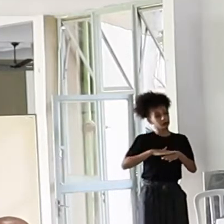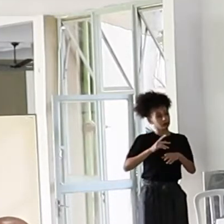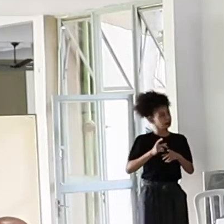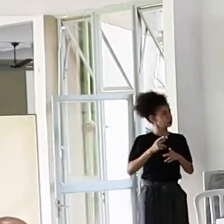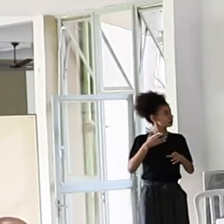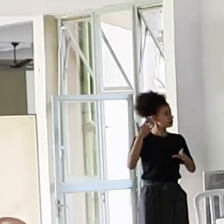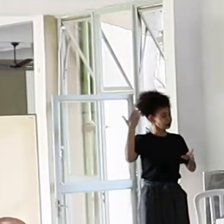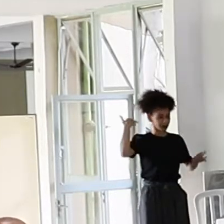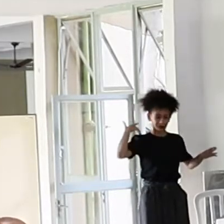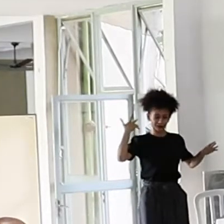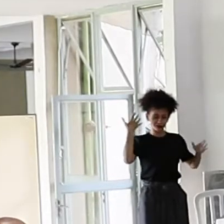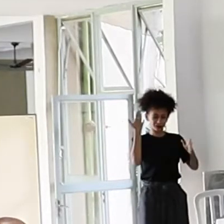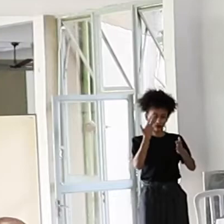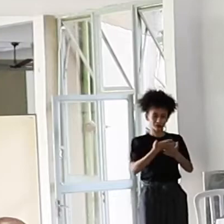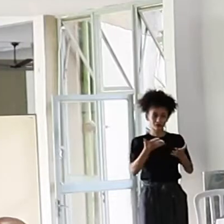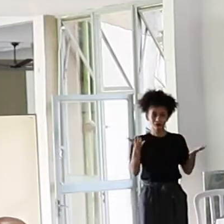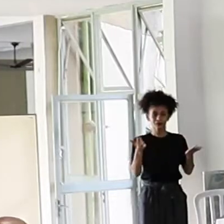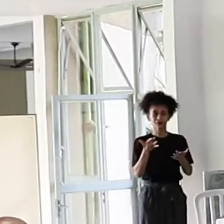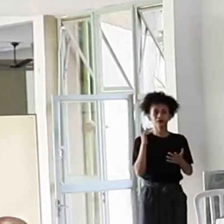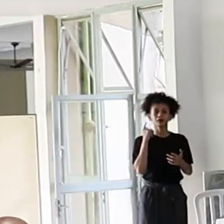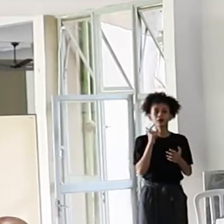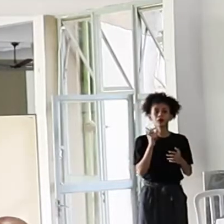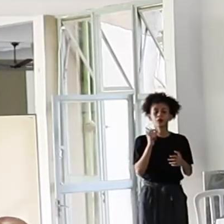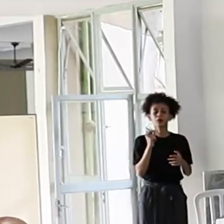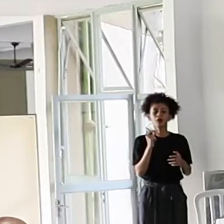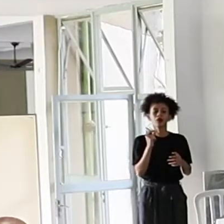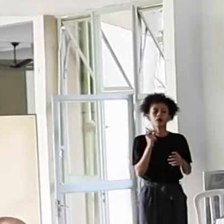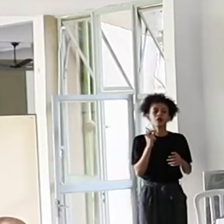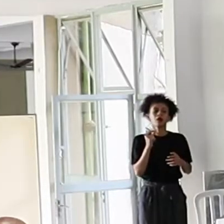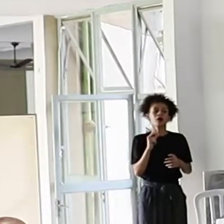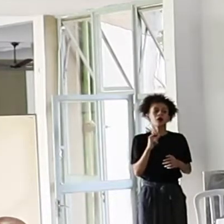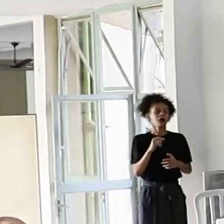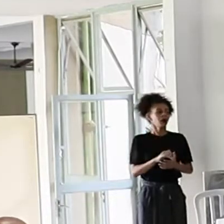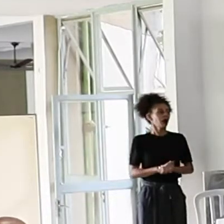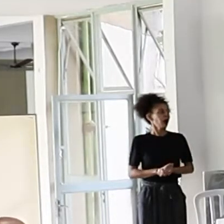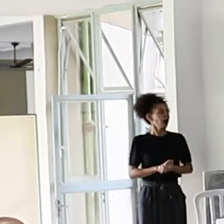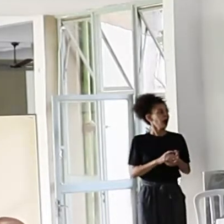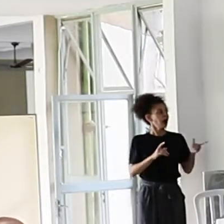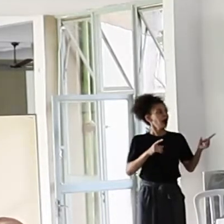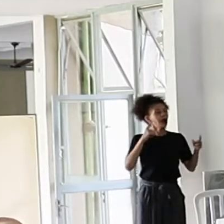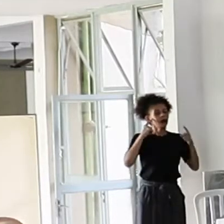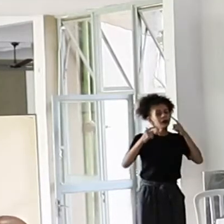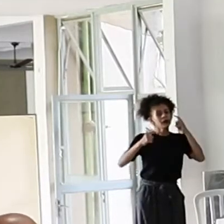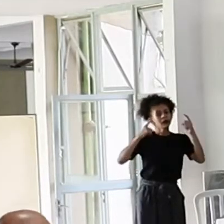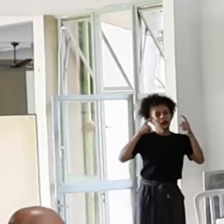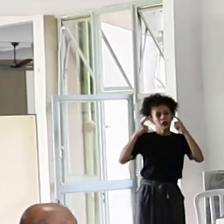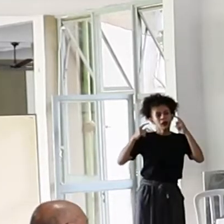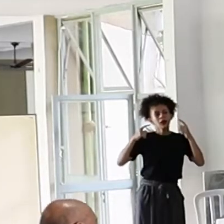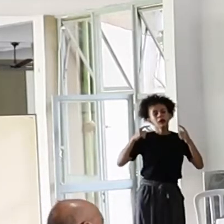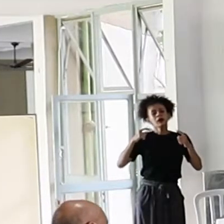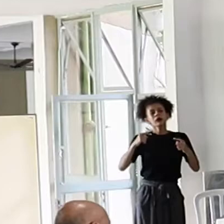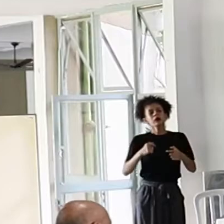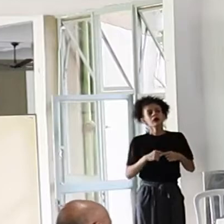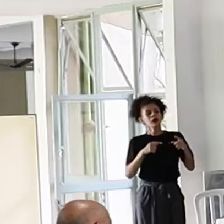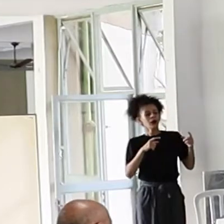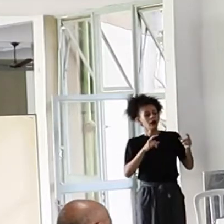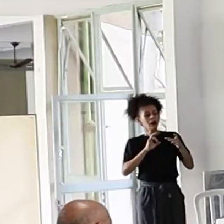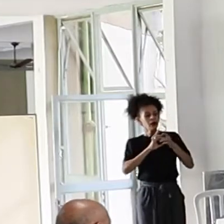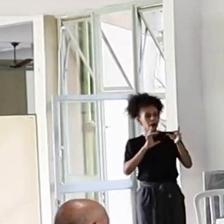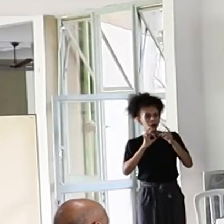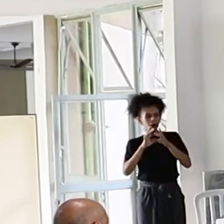né desde Essa época é essa essa essas iniciativas essas